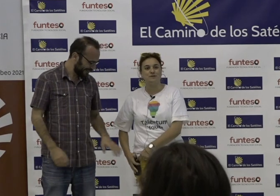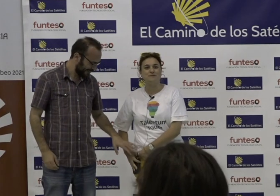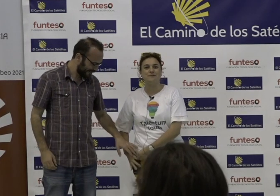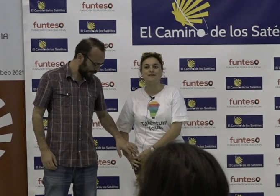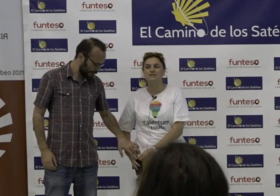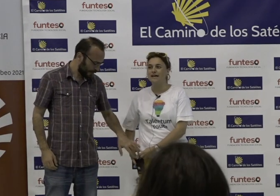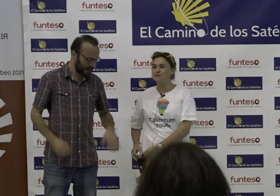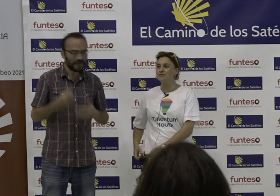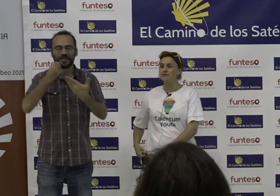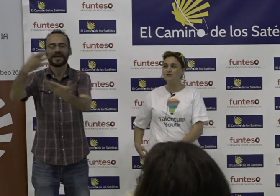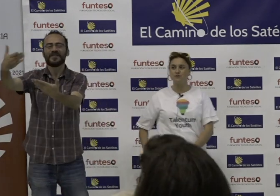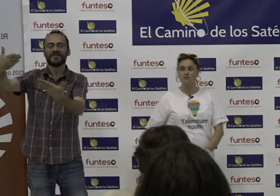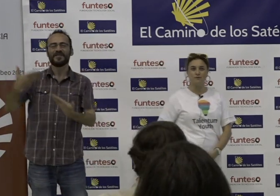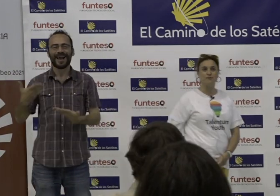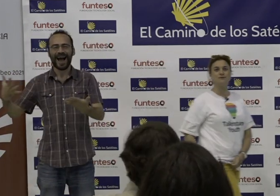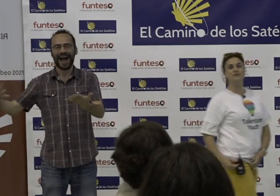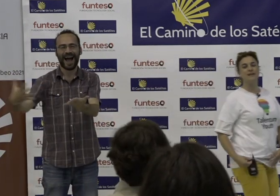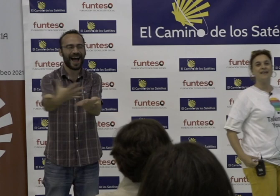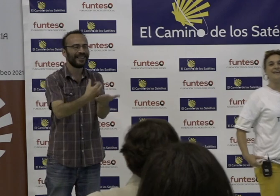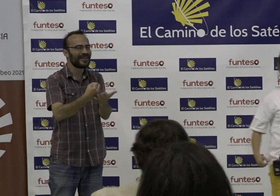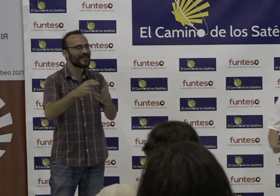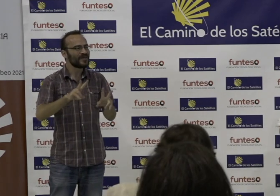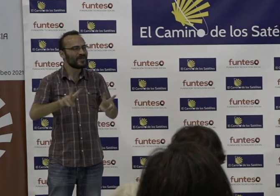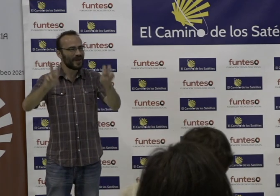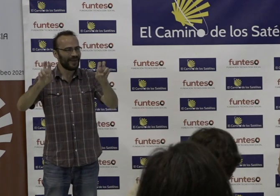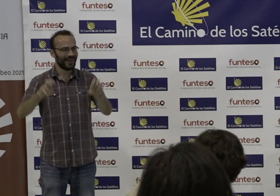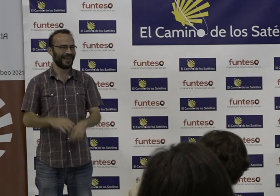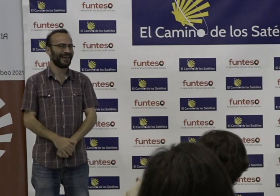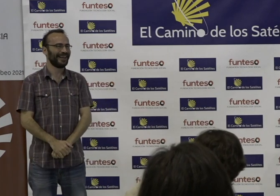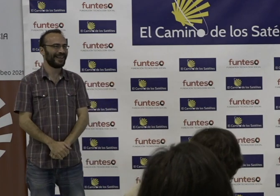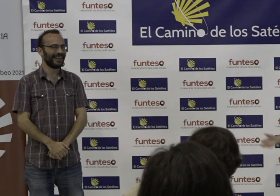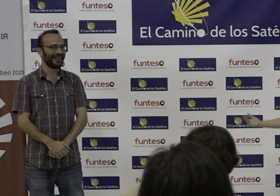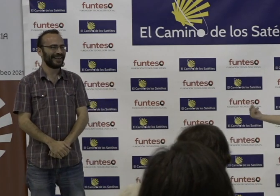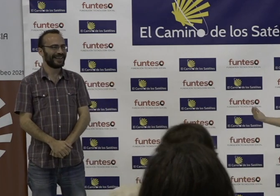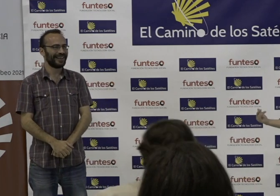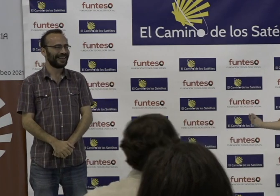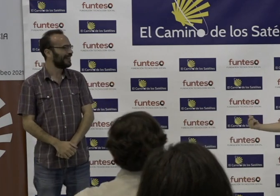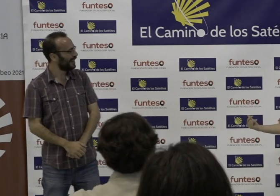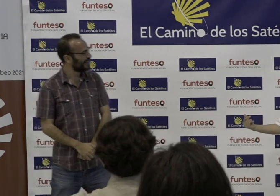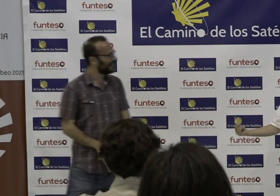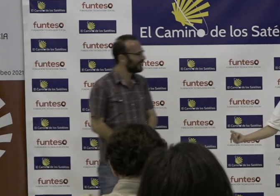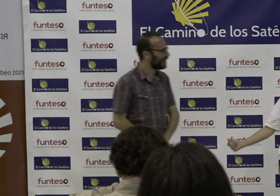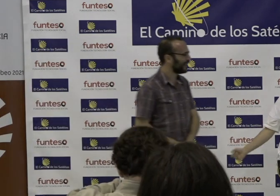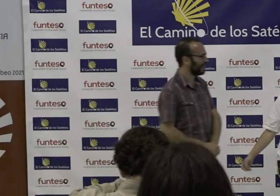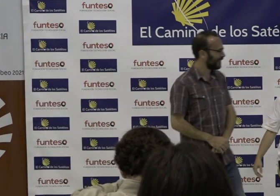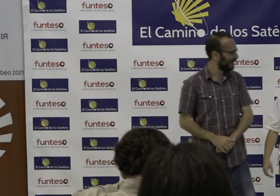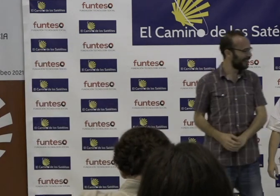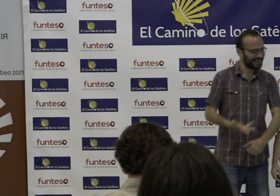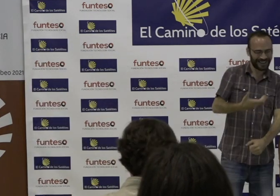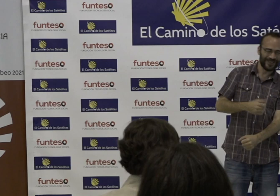Bueno, pues bienvenidos a todos los nuevos. Aquí estamos. Vente aquí hacia mí.